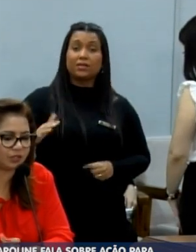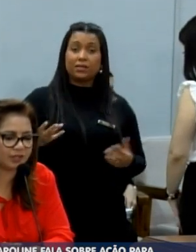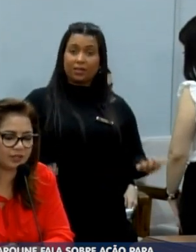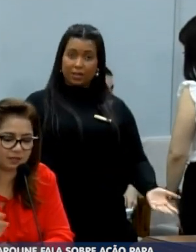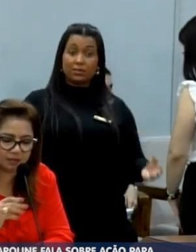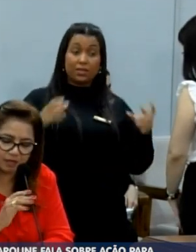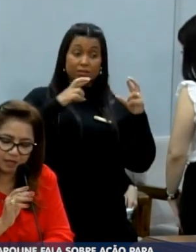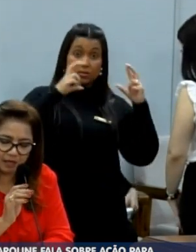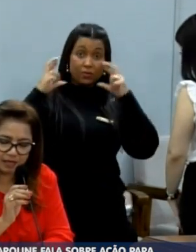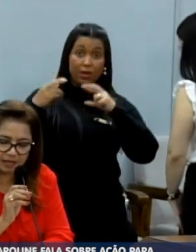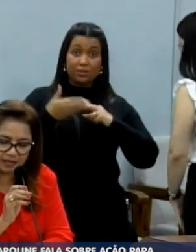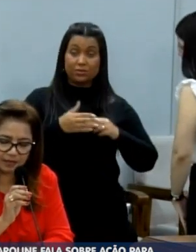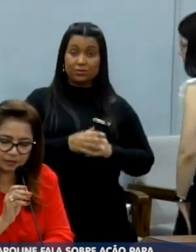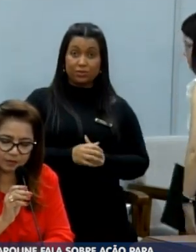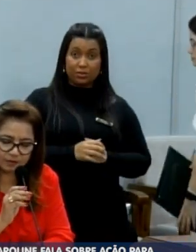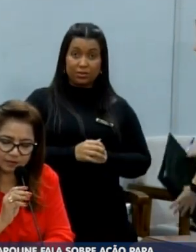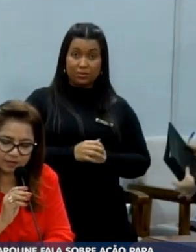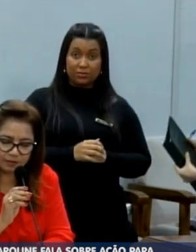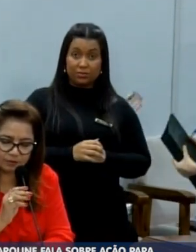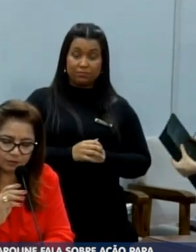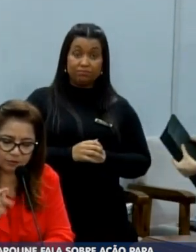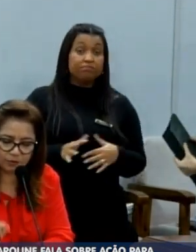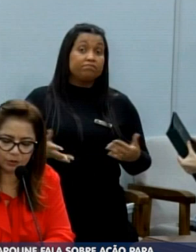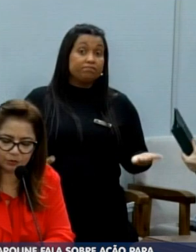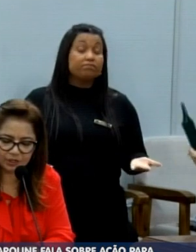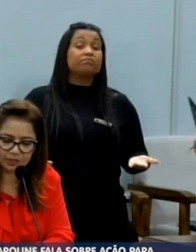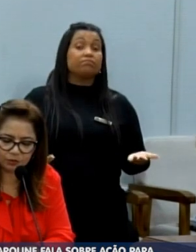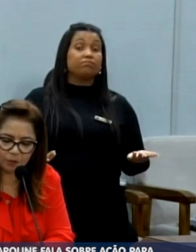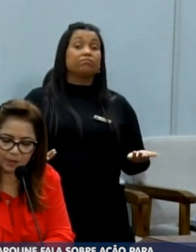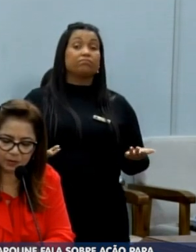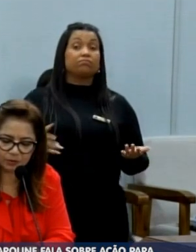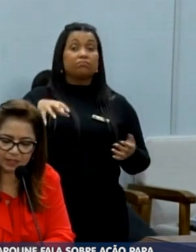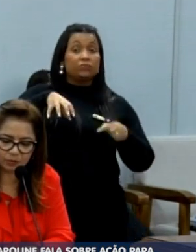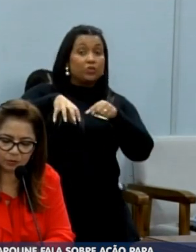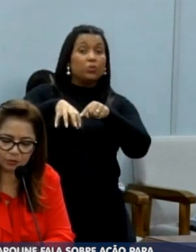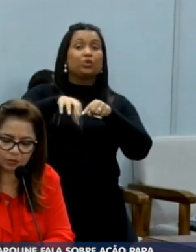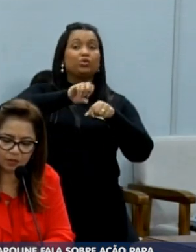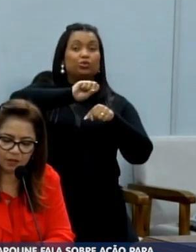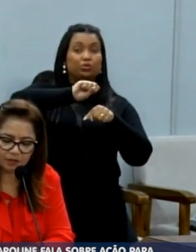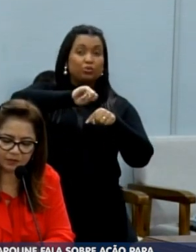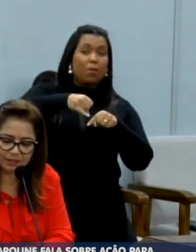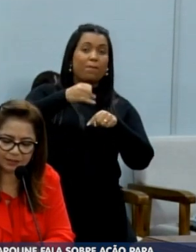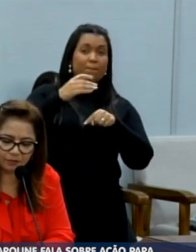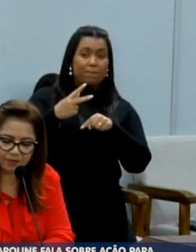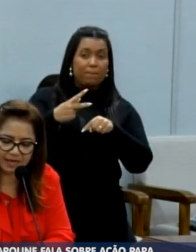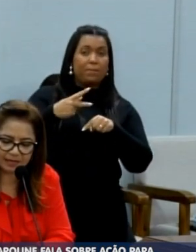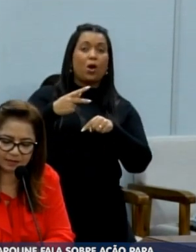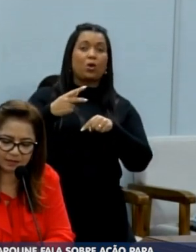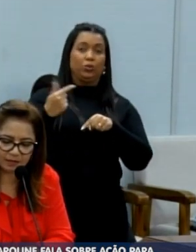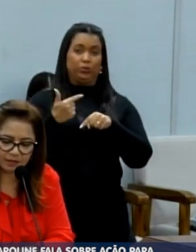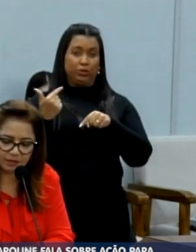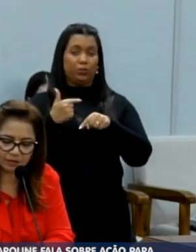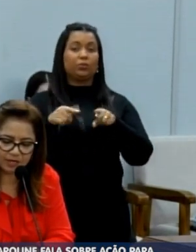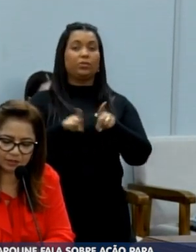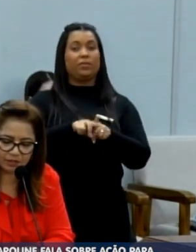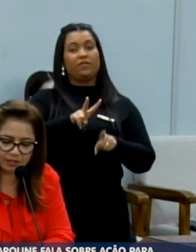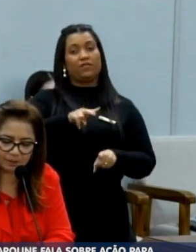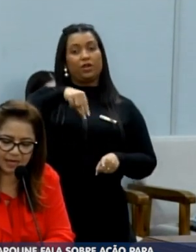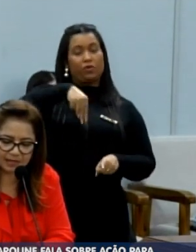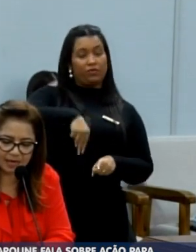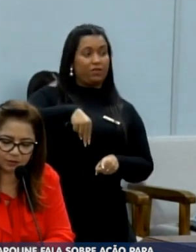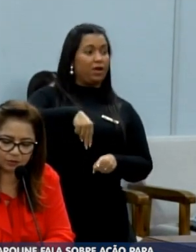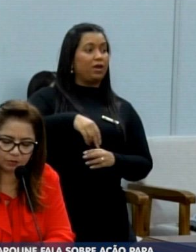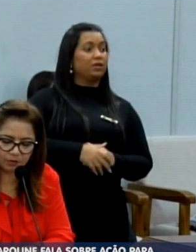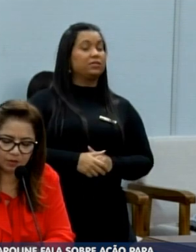são assistidas no núcleo de João Paulo II, Vila Novaes,